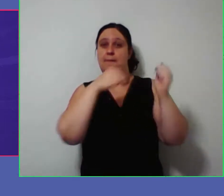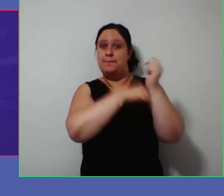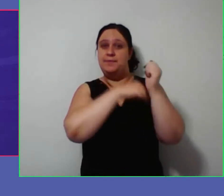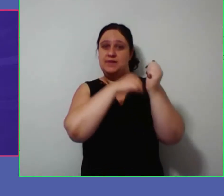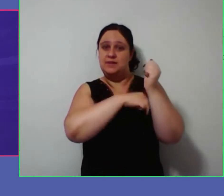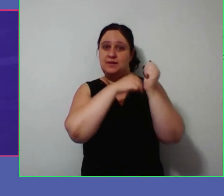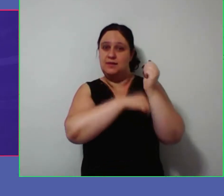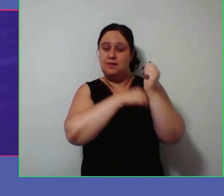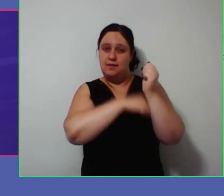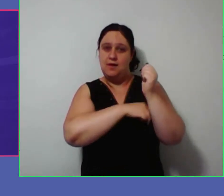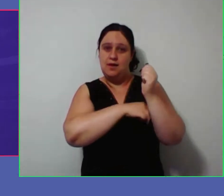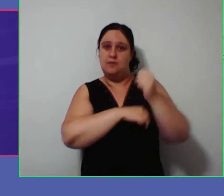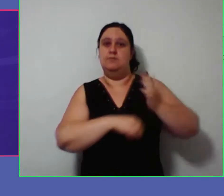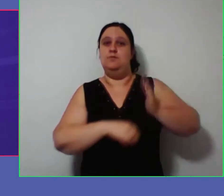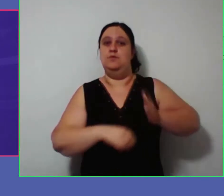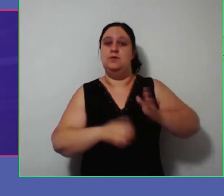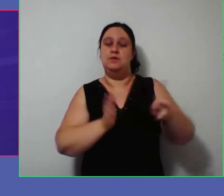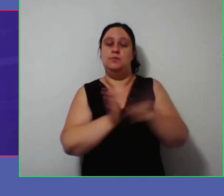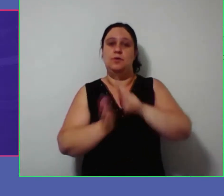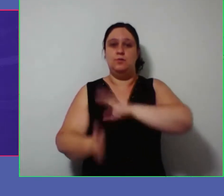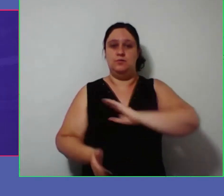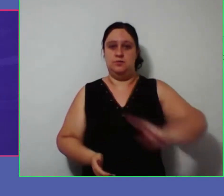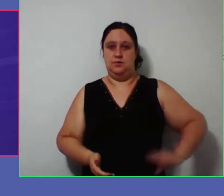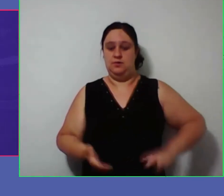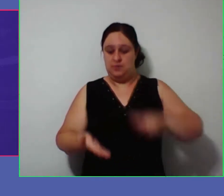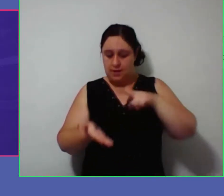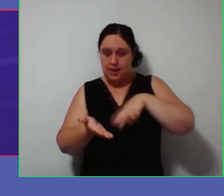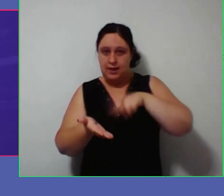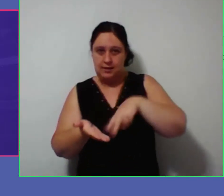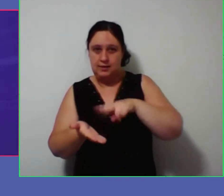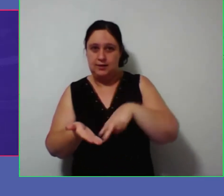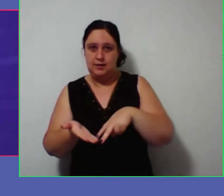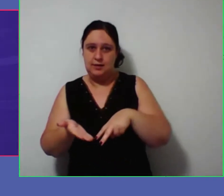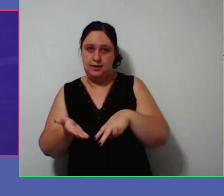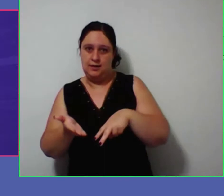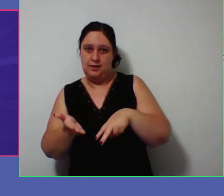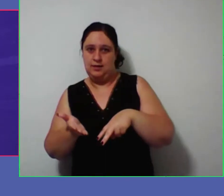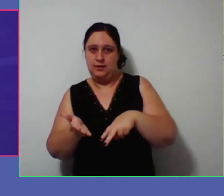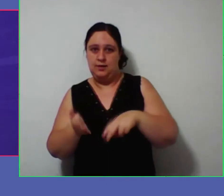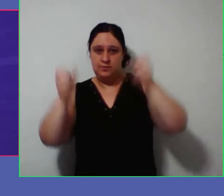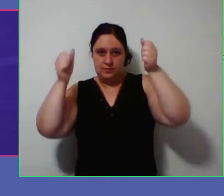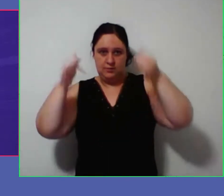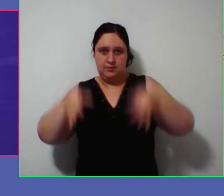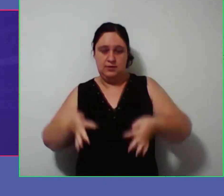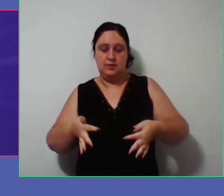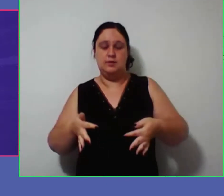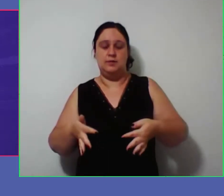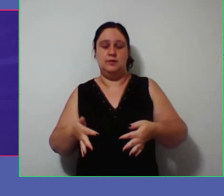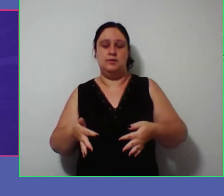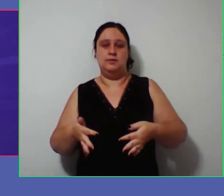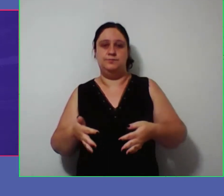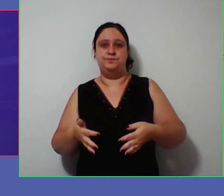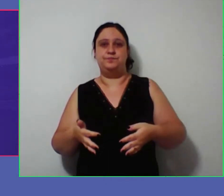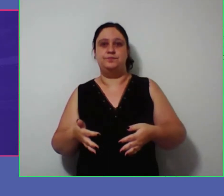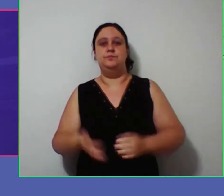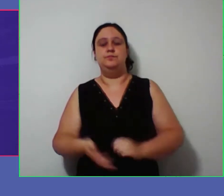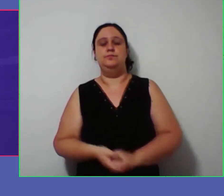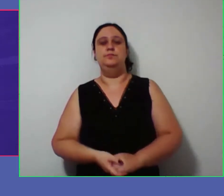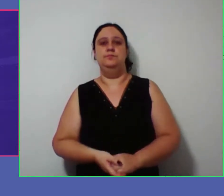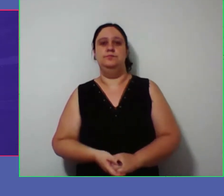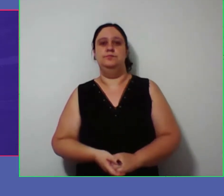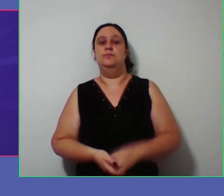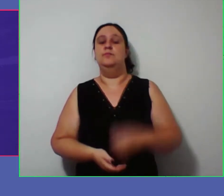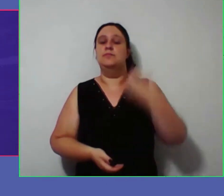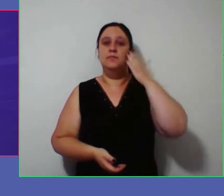Eu vou ler uma nota da versão Restauração para vocês entenderem o que a versão Restauração